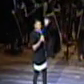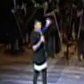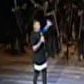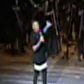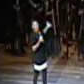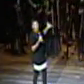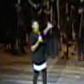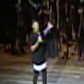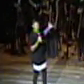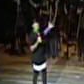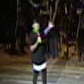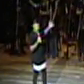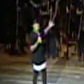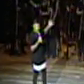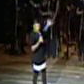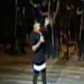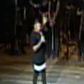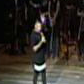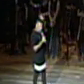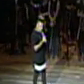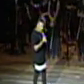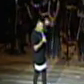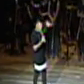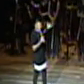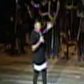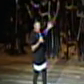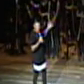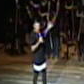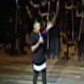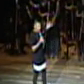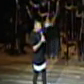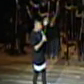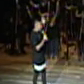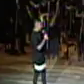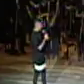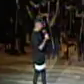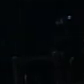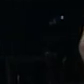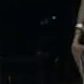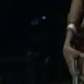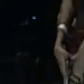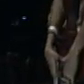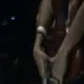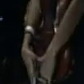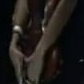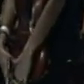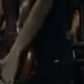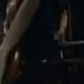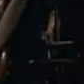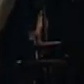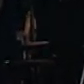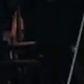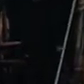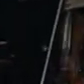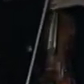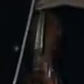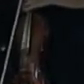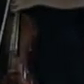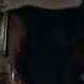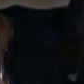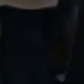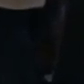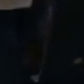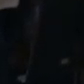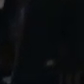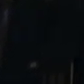Ellos son el cambio. Ellos la nueva sangre. Y los que hoy los hacen disfrutar y ver de esta manera tan